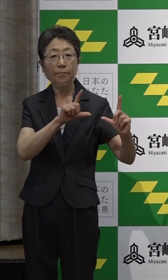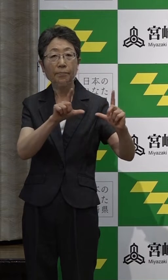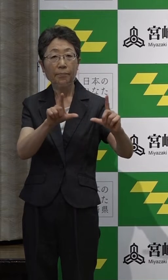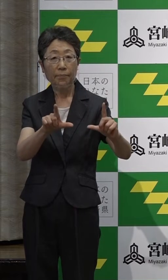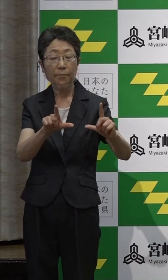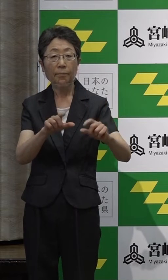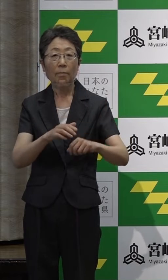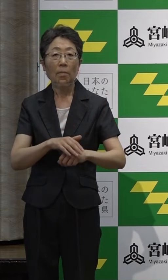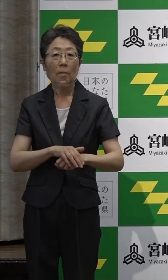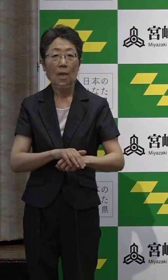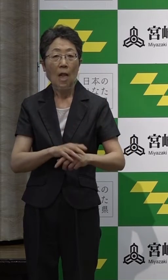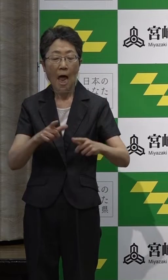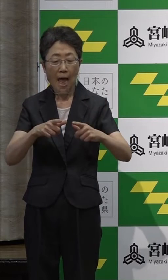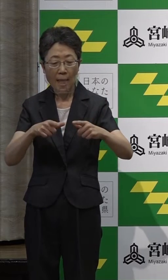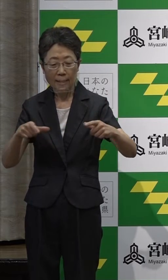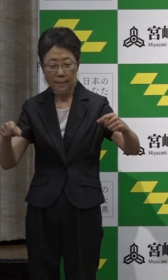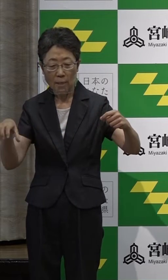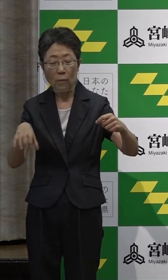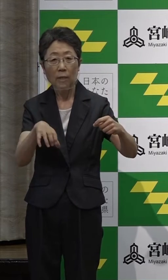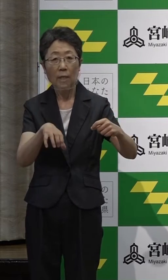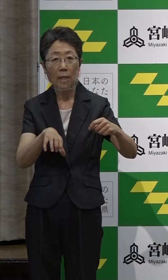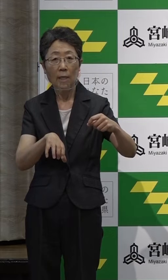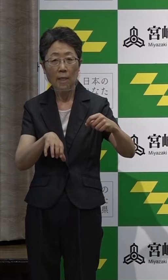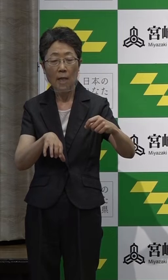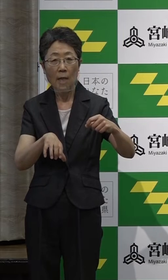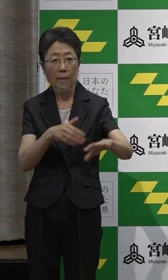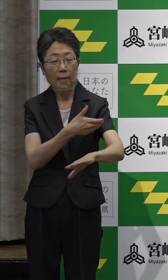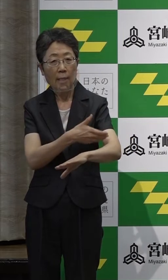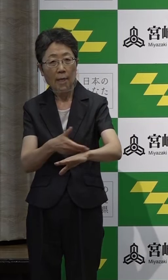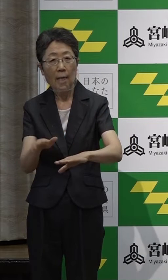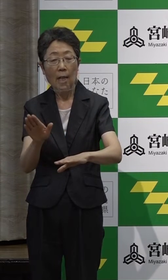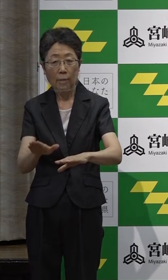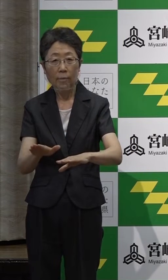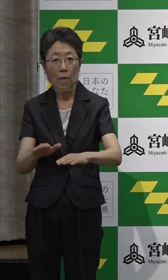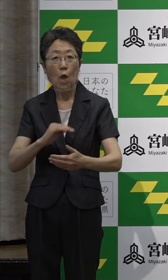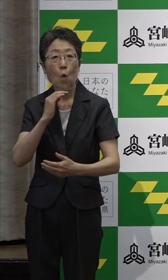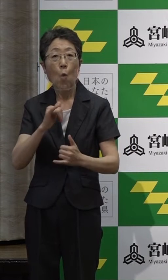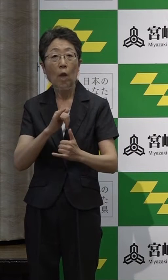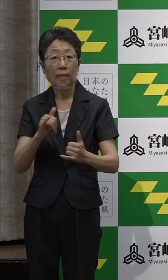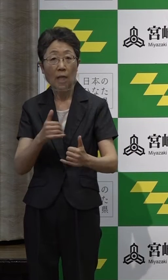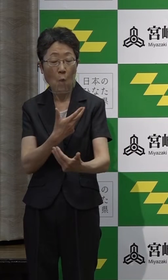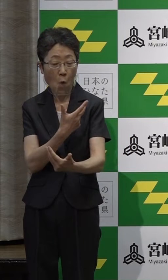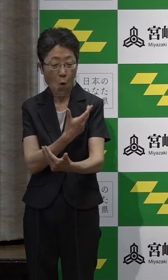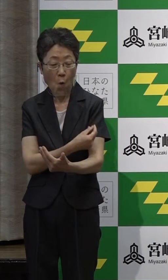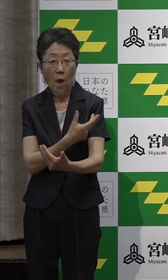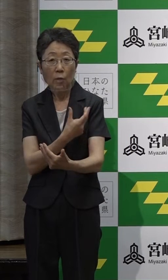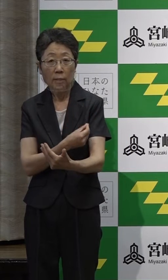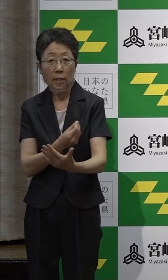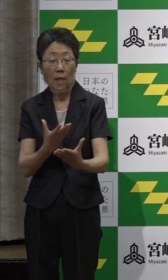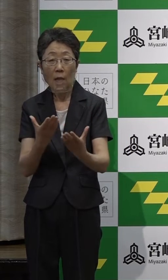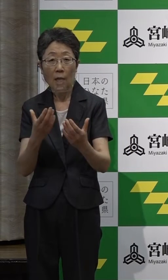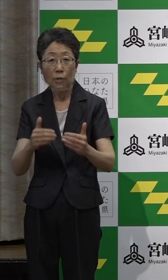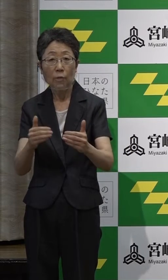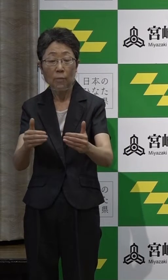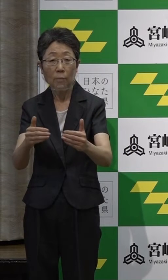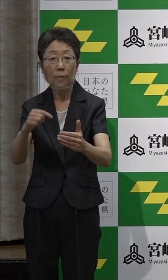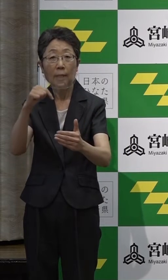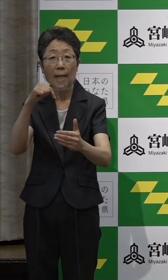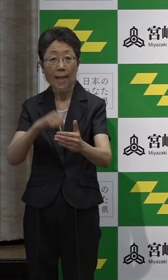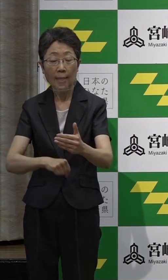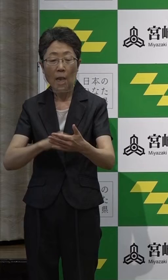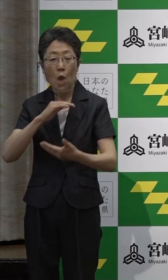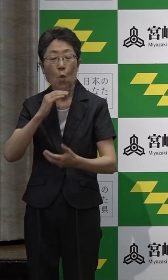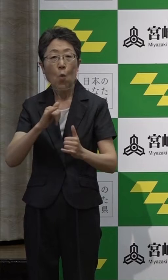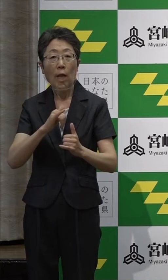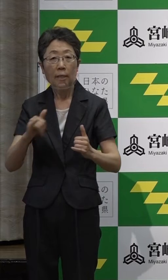はやはり全国的な傾向でありますが、高齢者のワクチン接種が進むことによって高齢者の感染者というのがぐっと